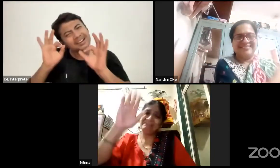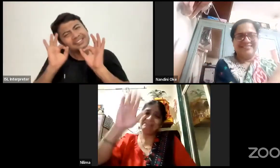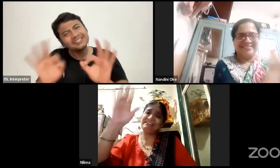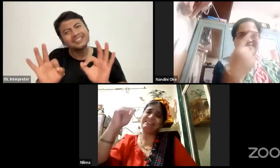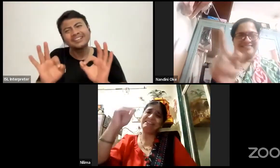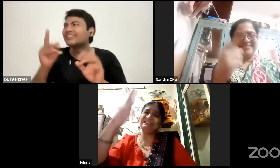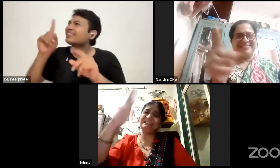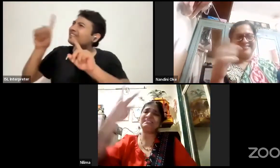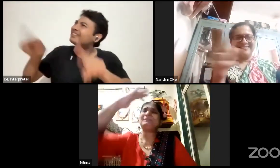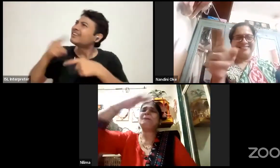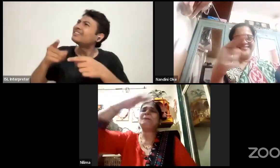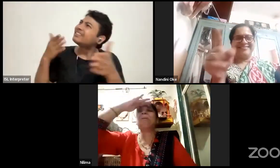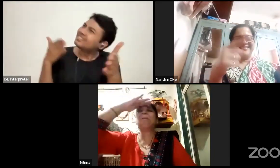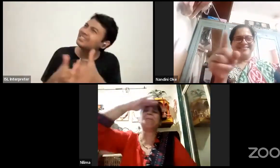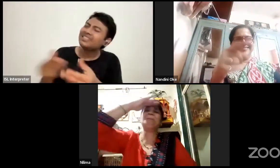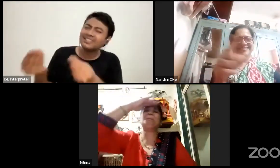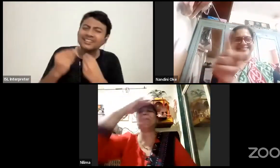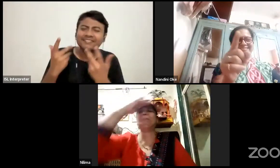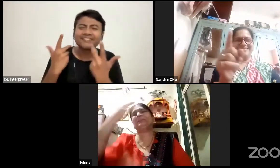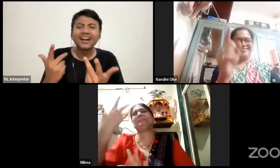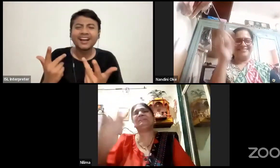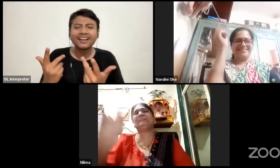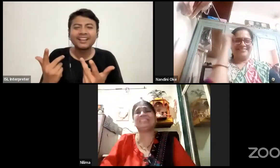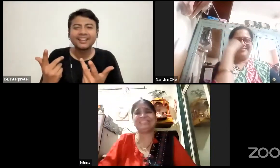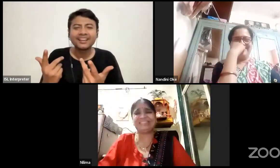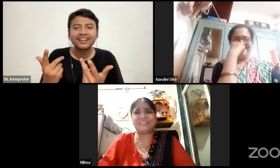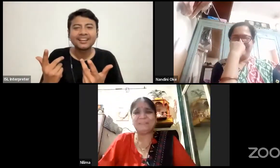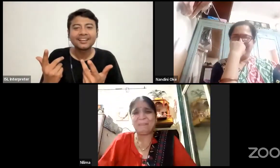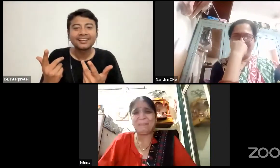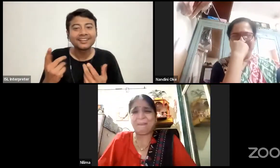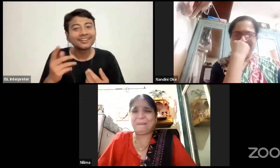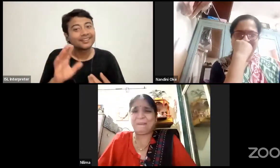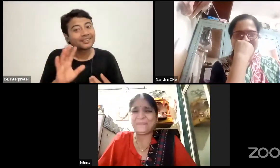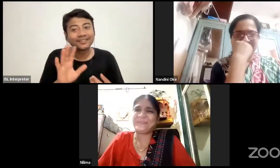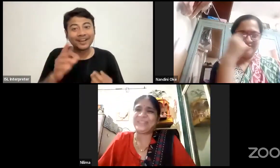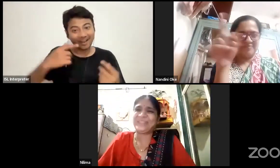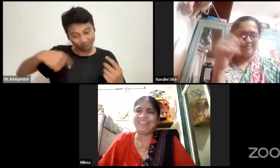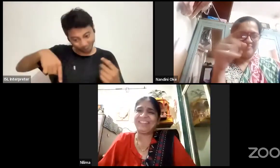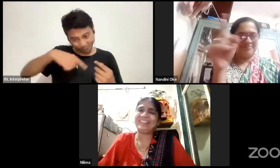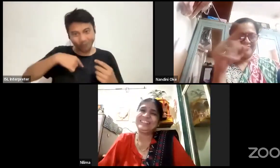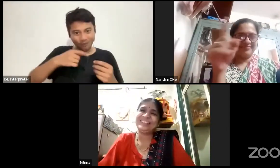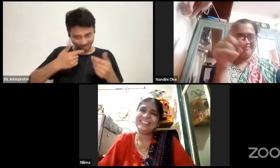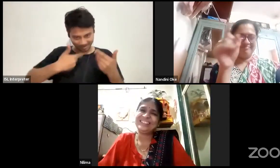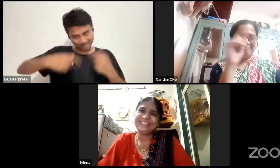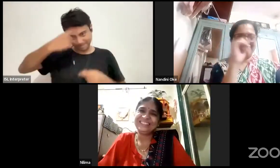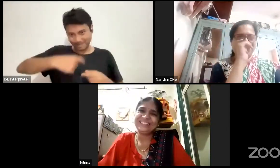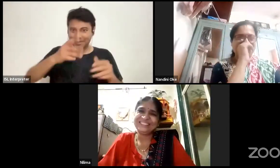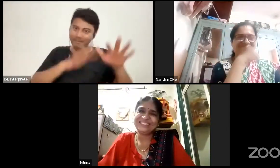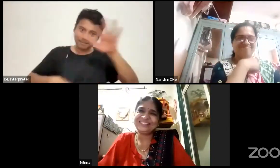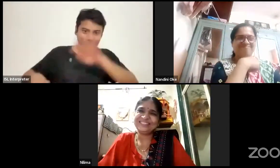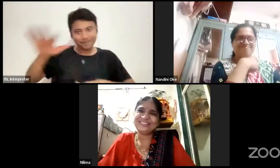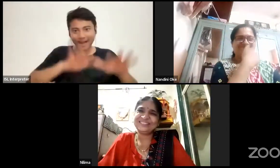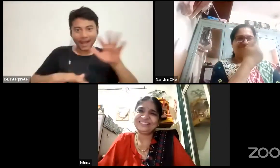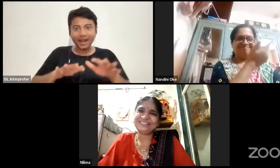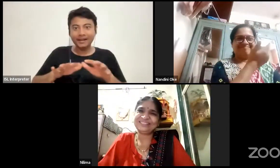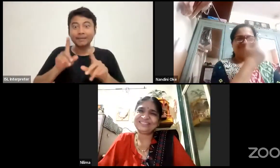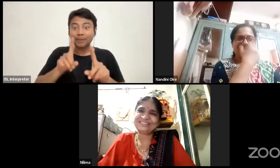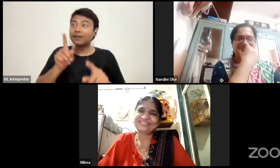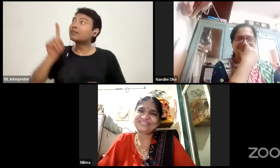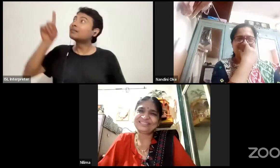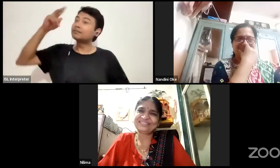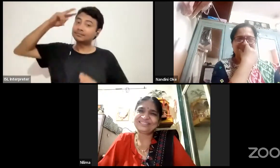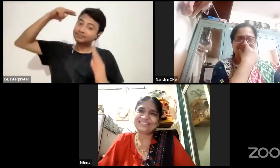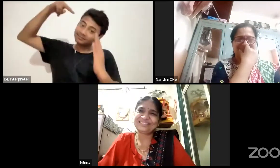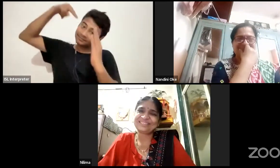पाए, तो ऐसा बिल्कुल संभावना थी कि वो एक्सीडेंट बहुत बड़ा हो सकता था, लेकिन जहां पे तलवार लगनी